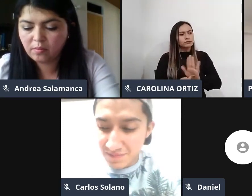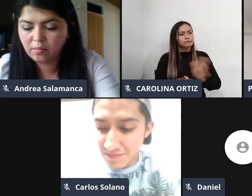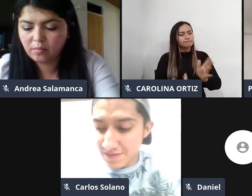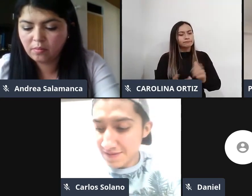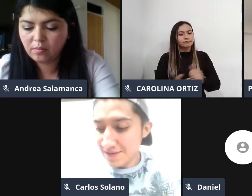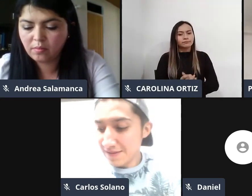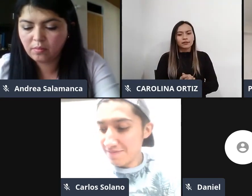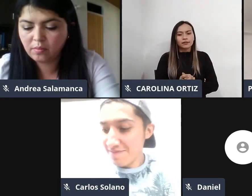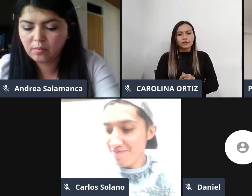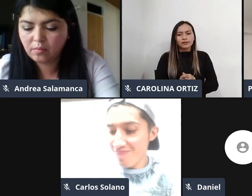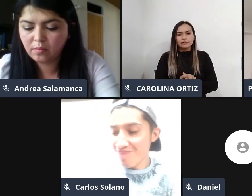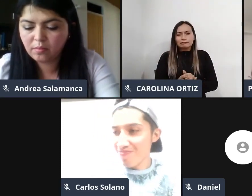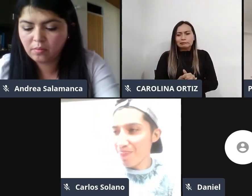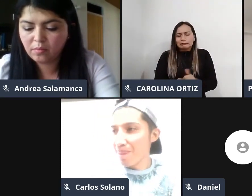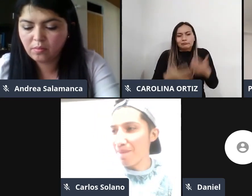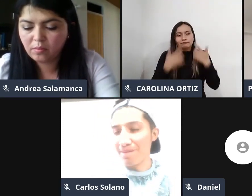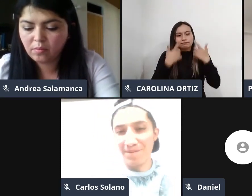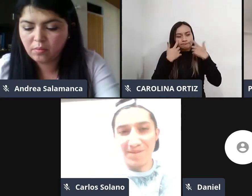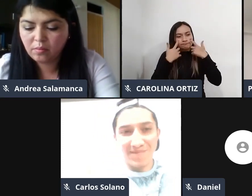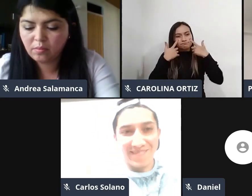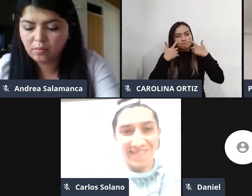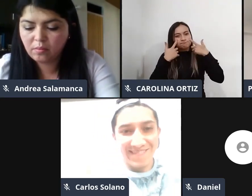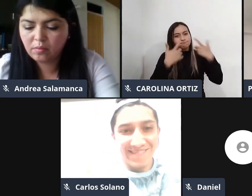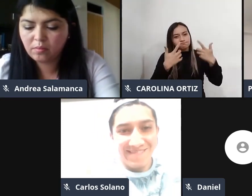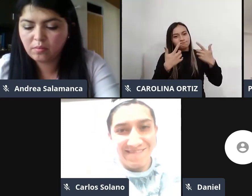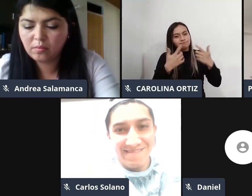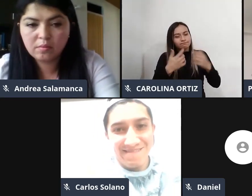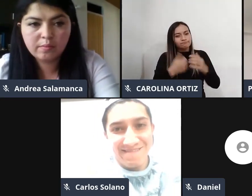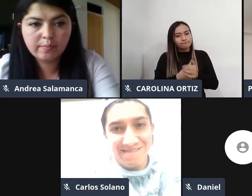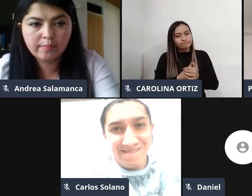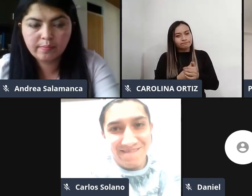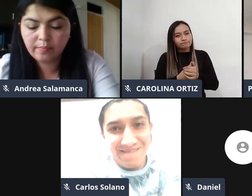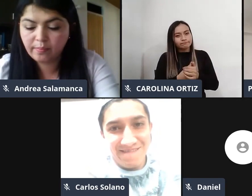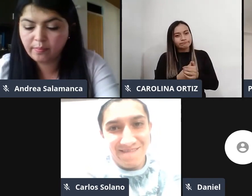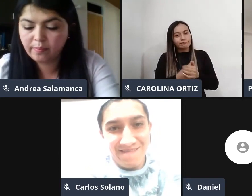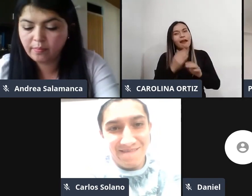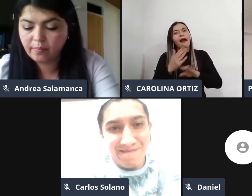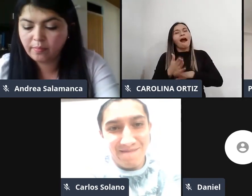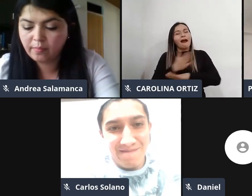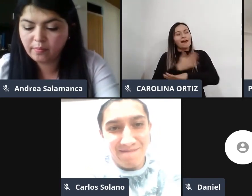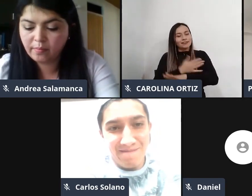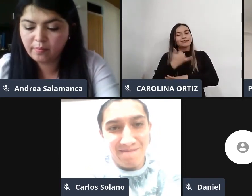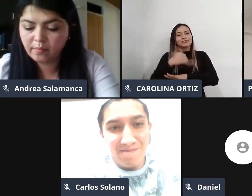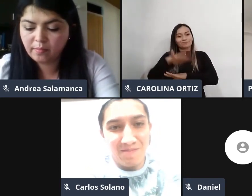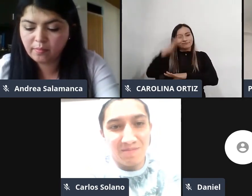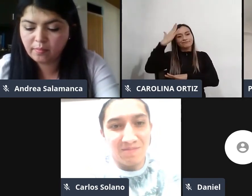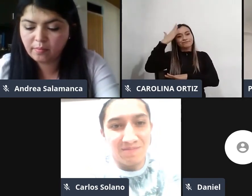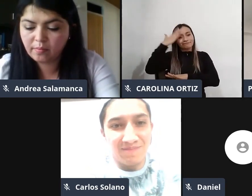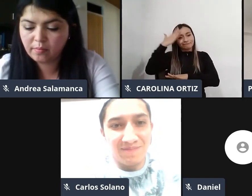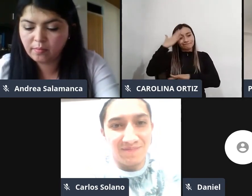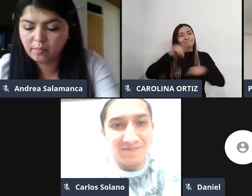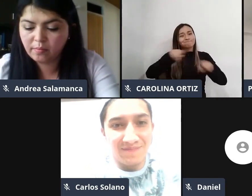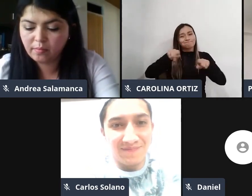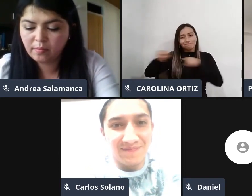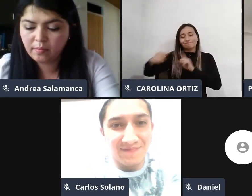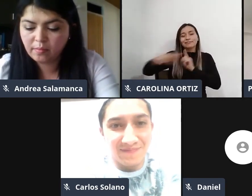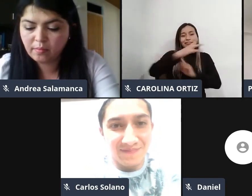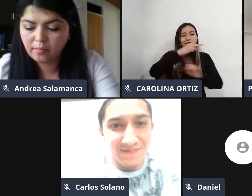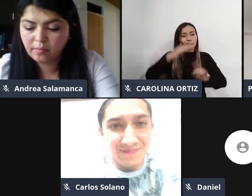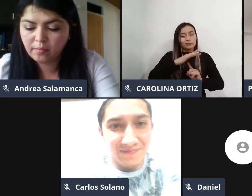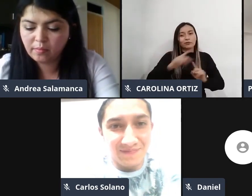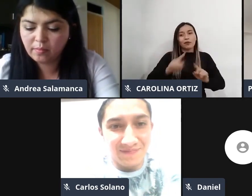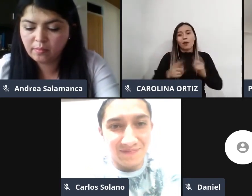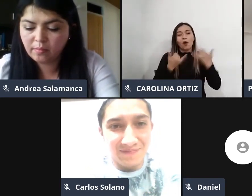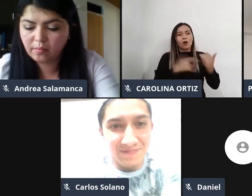con gran intensidad, está desnudando lo que ya sabíamos y con lo que hemos tenido que lidiar muchos